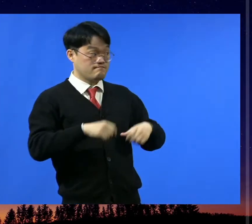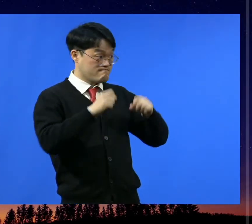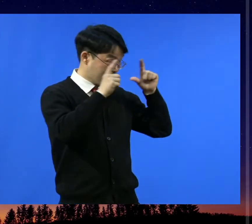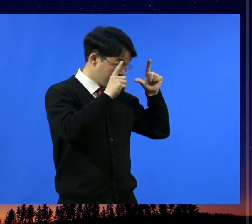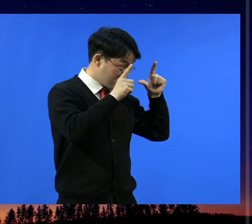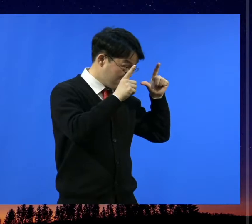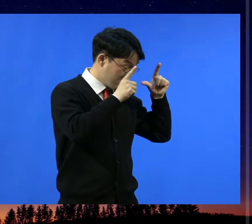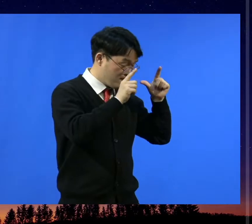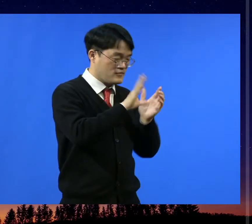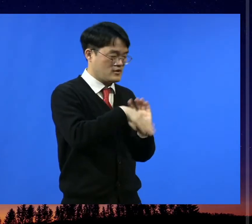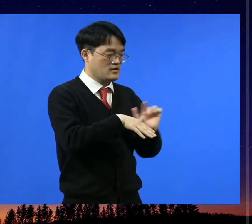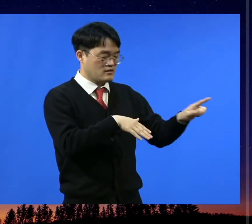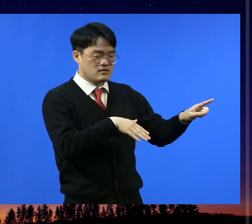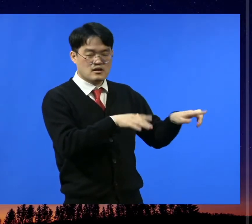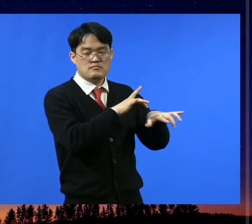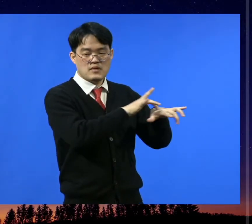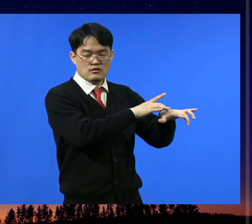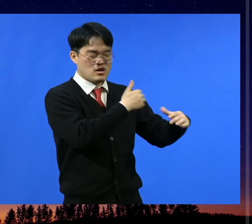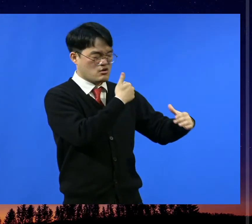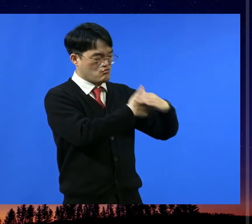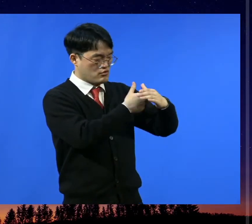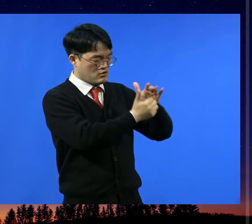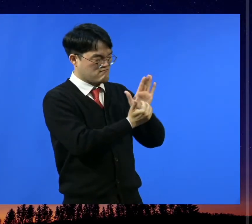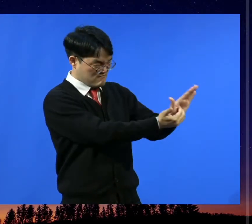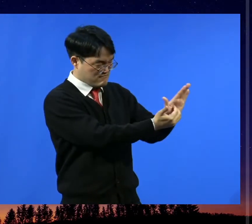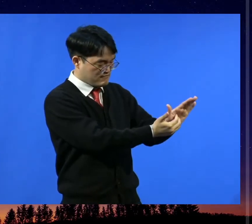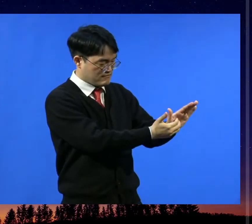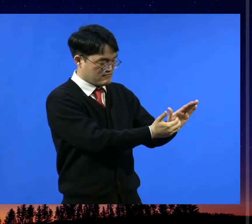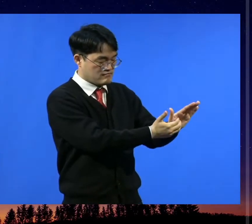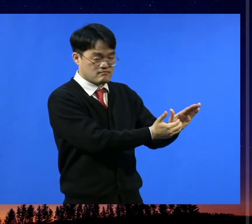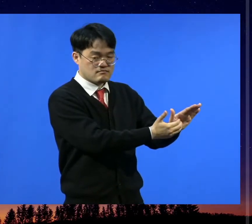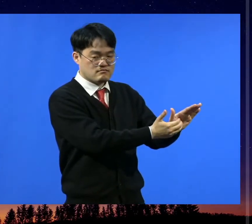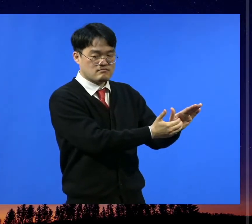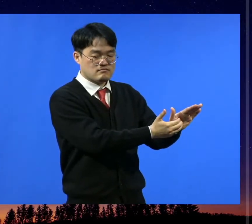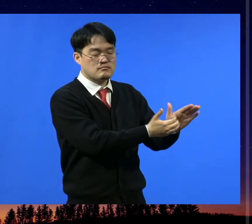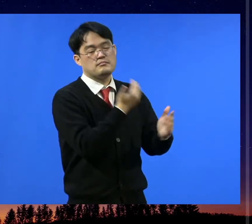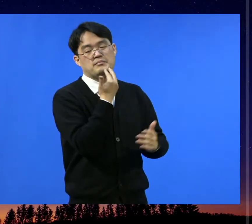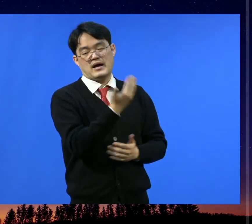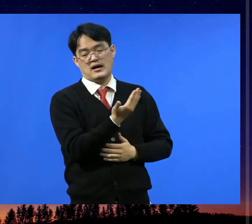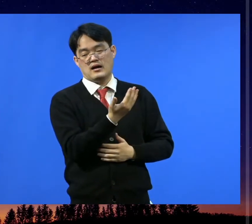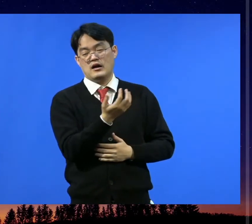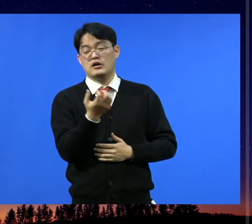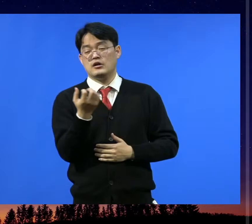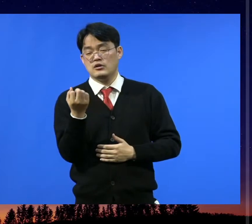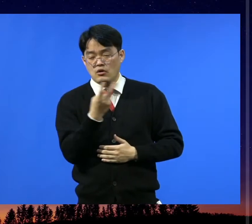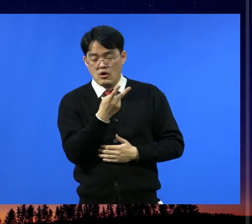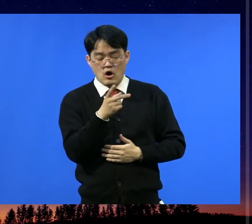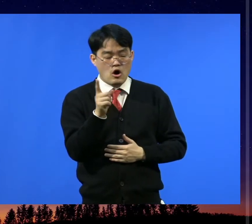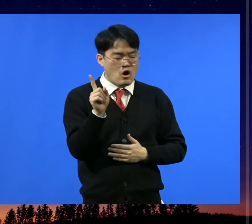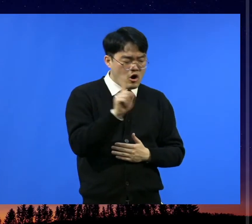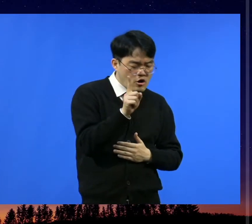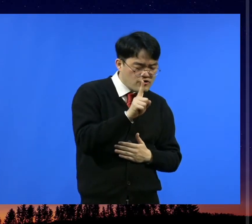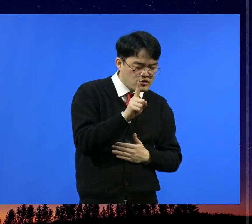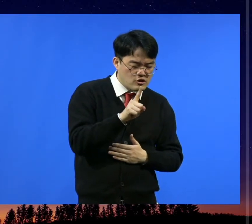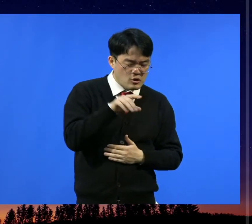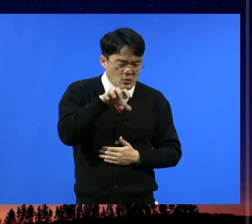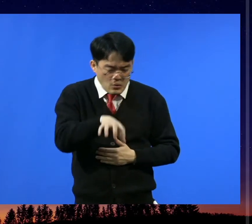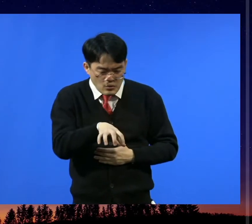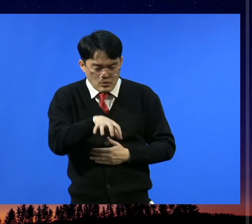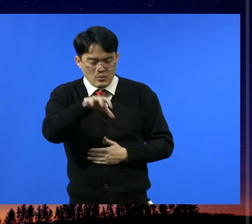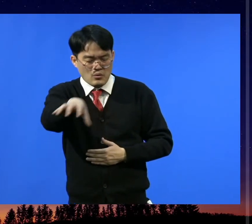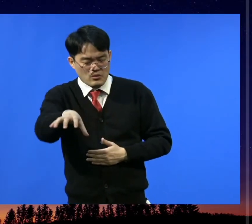공격을 분별할 수가 있다는 거. 분별할 수 있다. 그리고 미리 어디에서 어떻게 공격할지에 대해서 미리 분별하고 있는